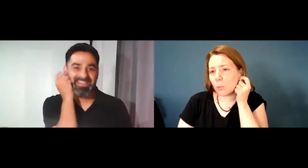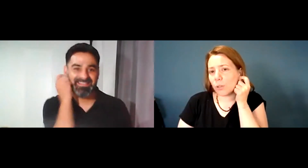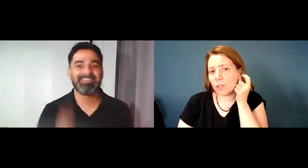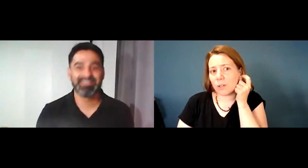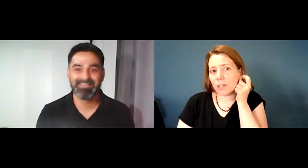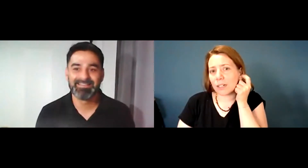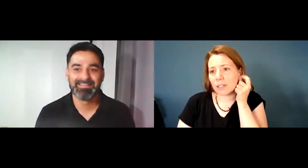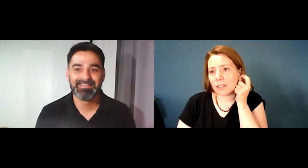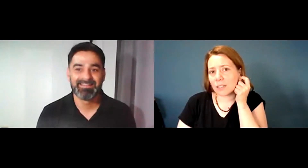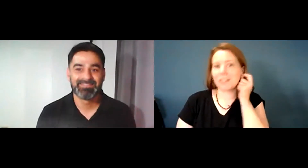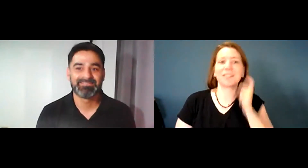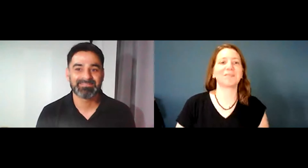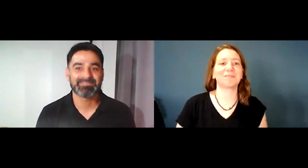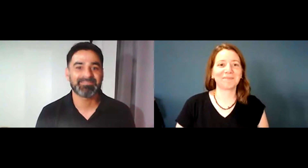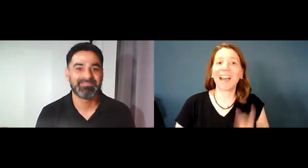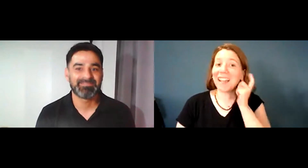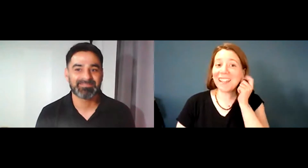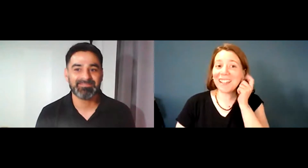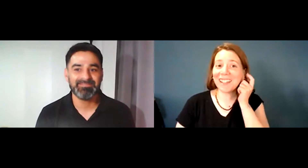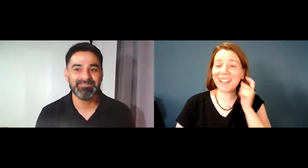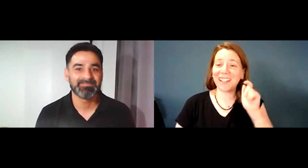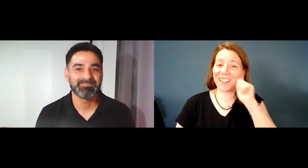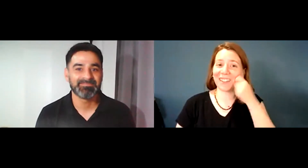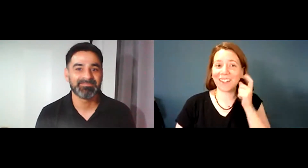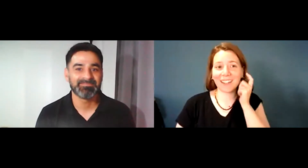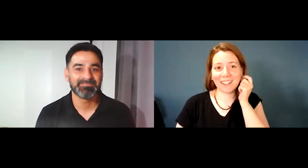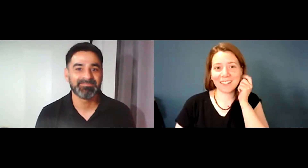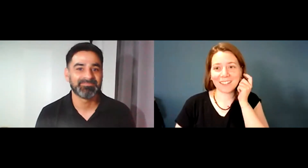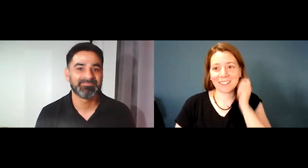de... Qué lindo. Anaí.